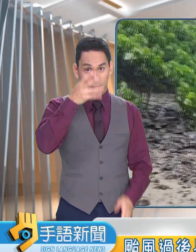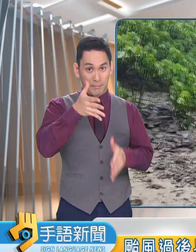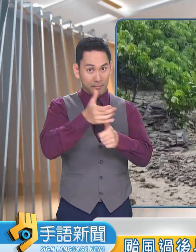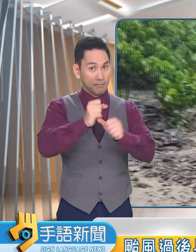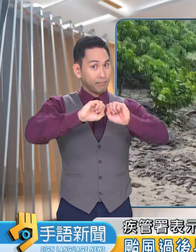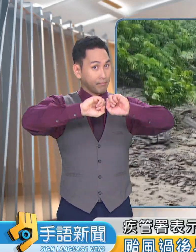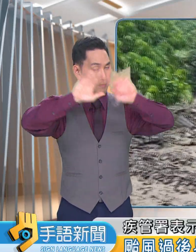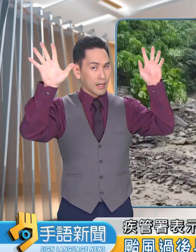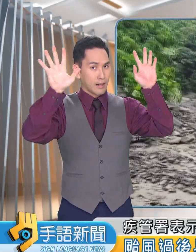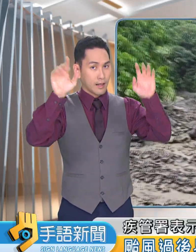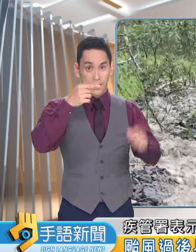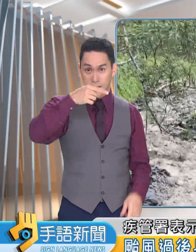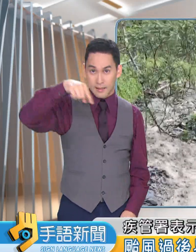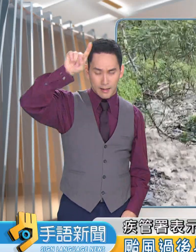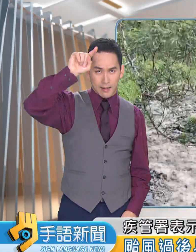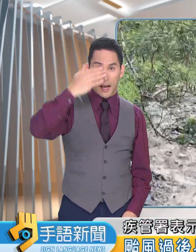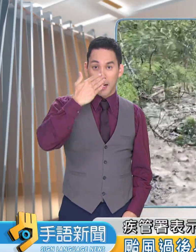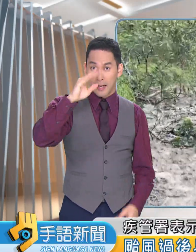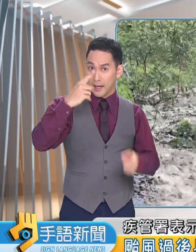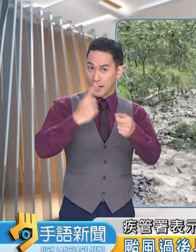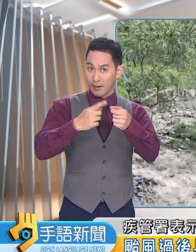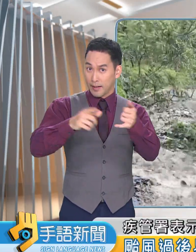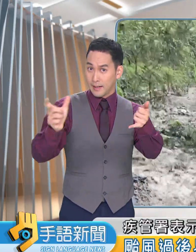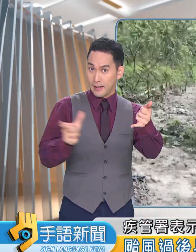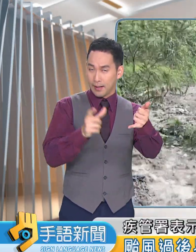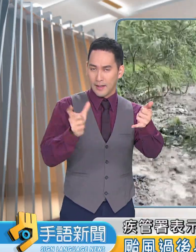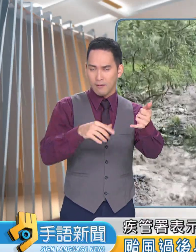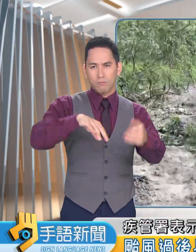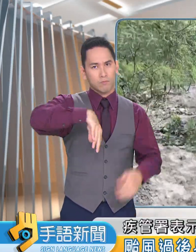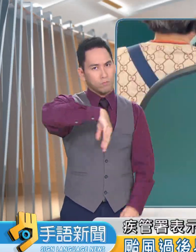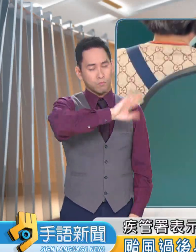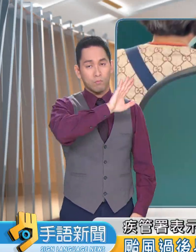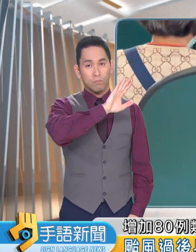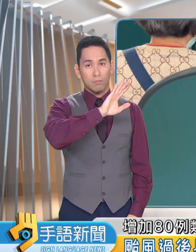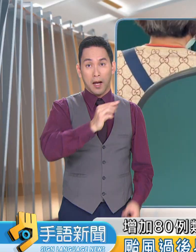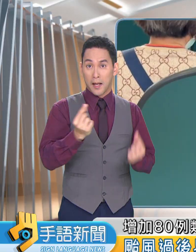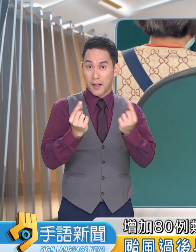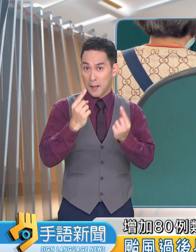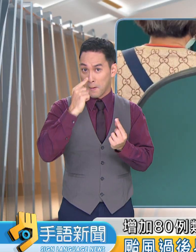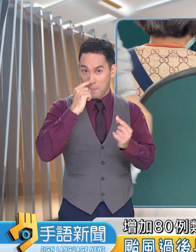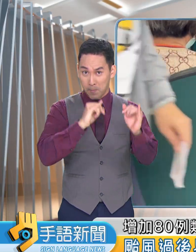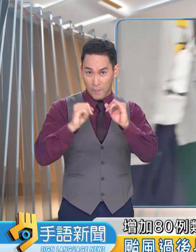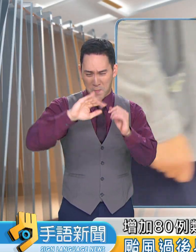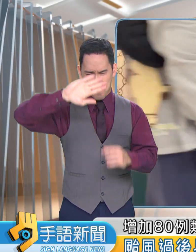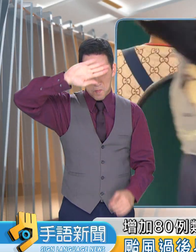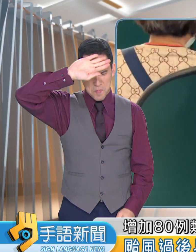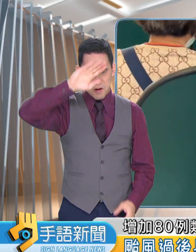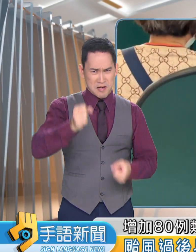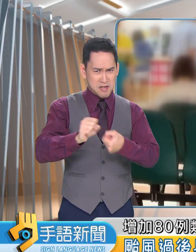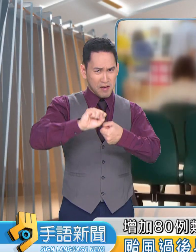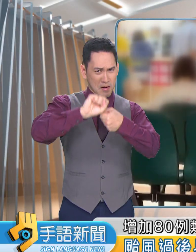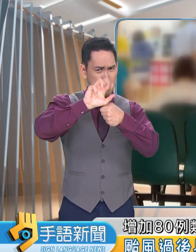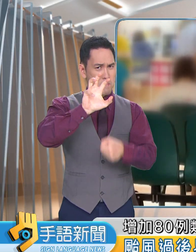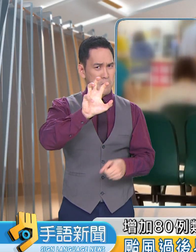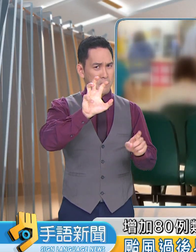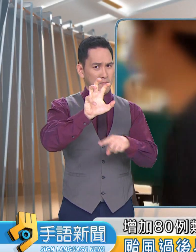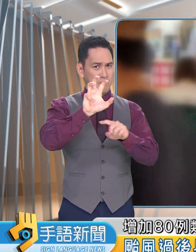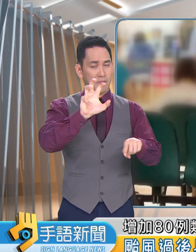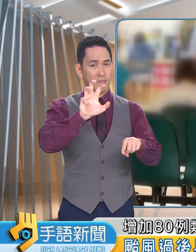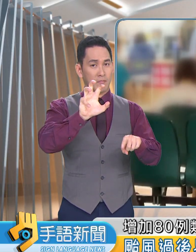機關書表示 上次開米颱風過後增加八十例類鼻居病例其中